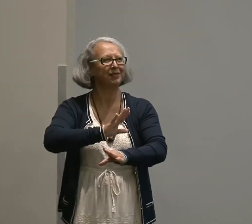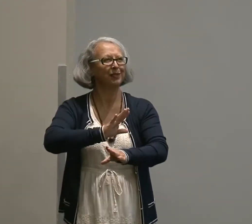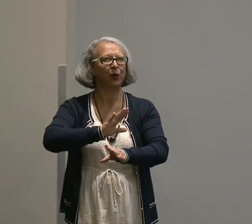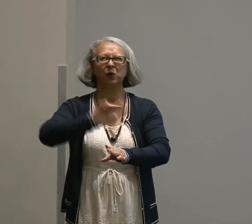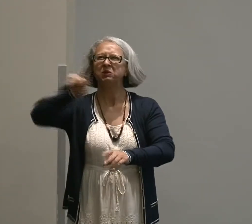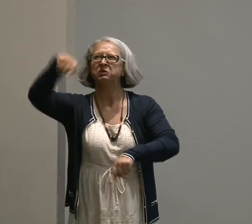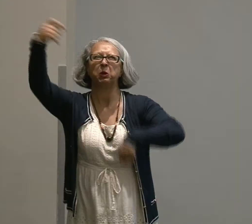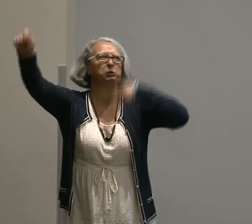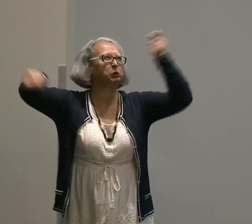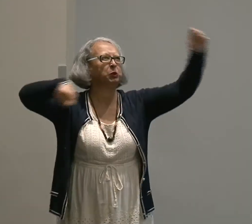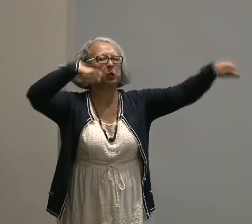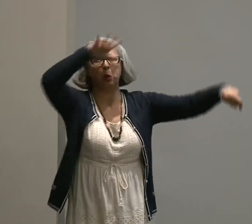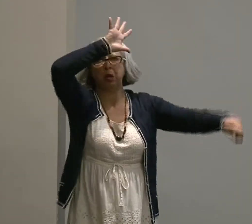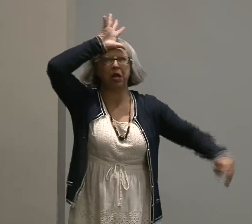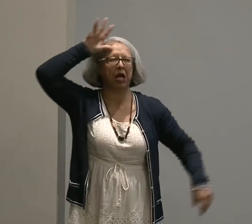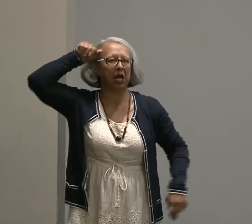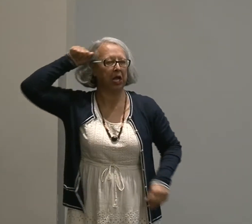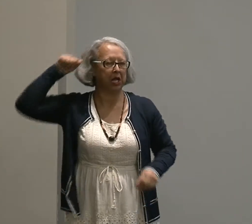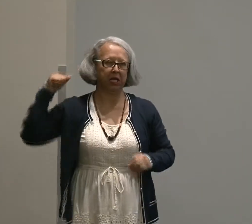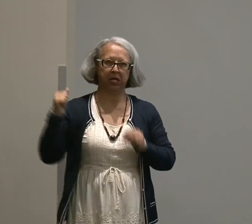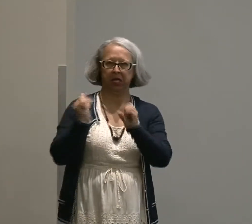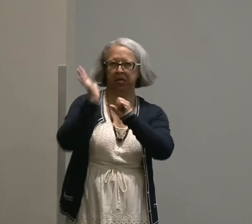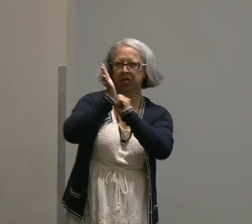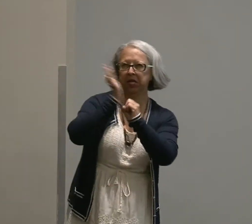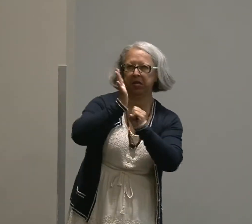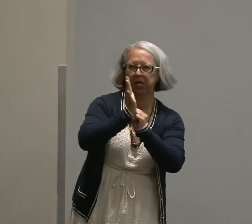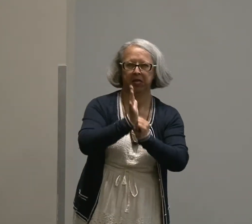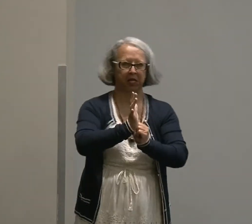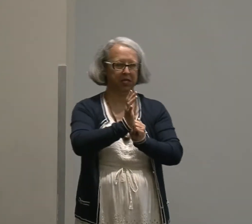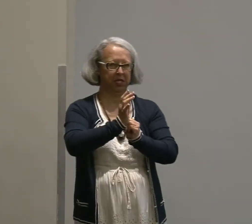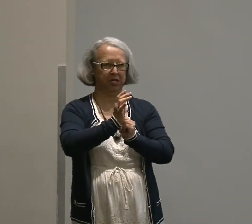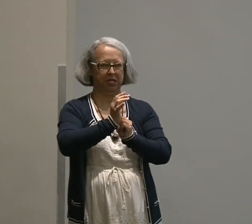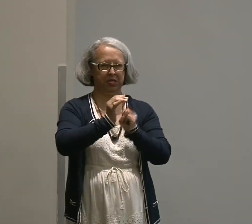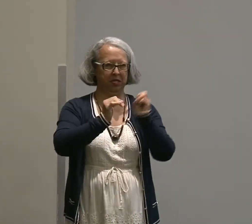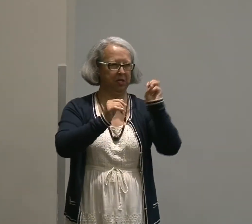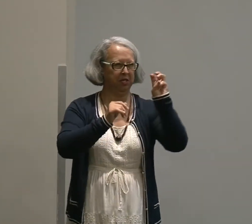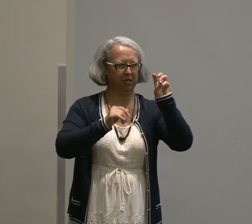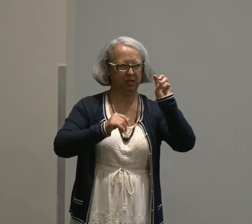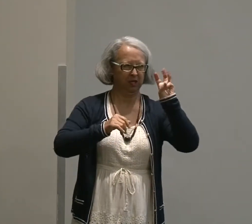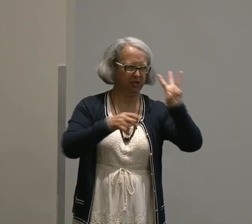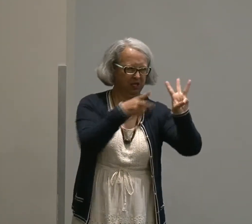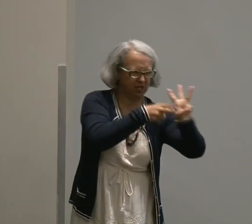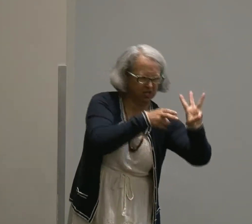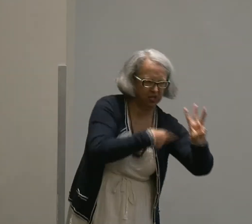85 a 88 mais ou menos, usavam vários sinais para se referir a indígenas, entre esses